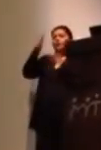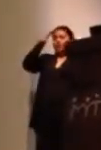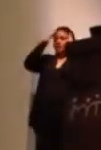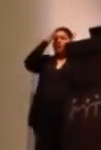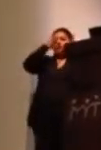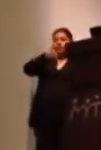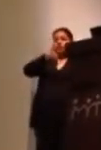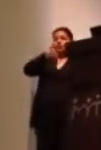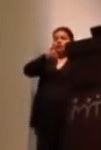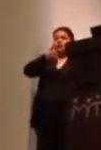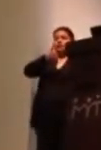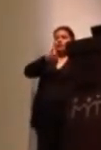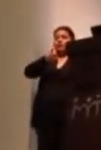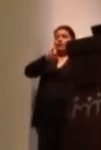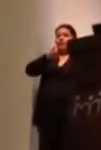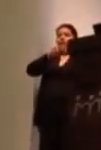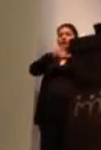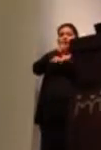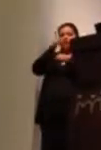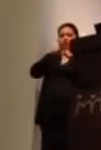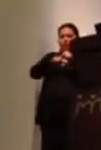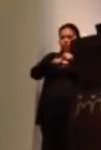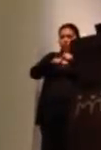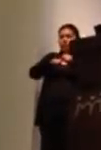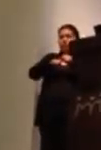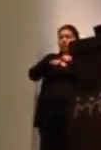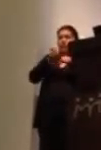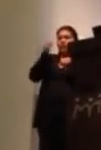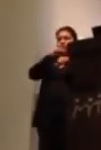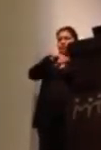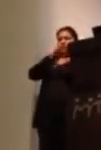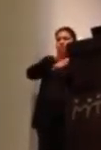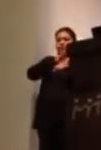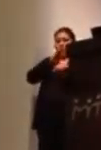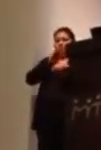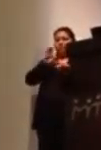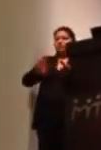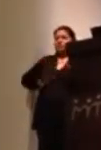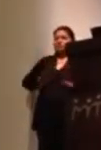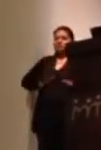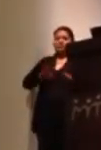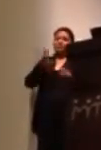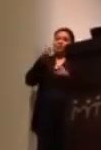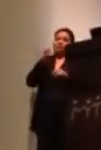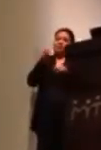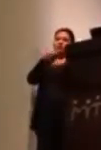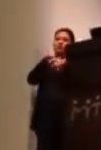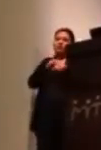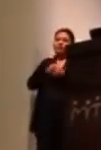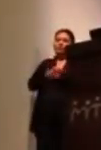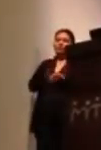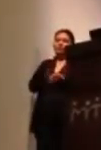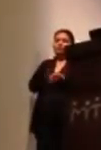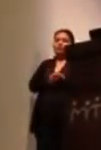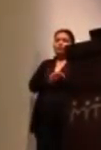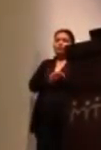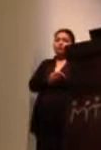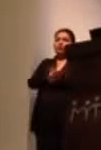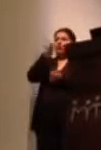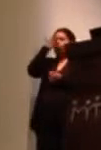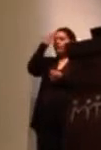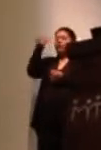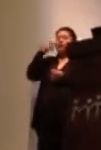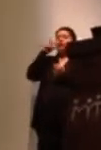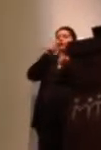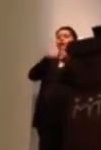límites normales que deberíamos poner para la conducta del niño no los ponemos. No sé de dónde